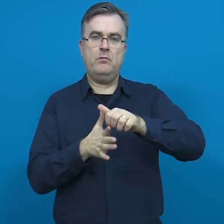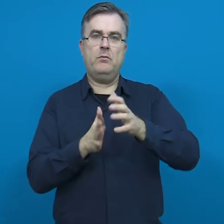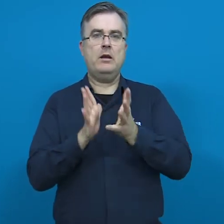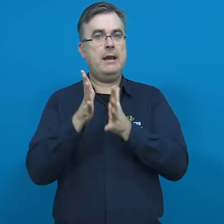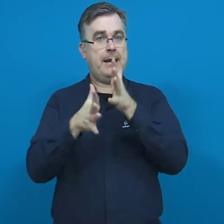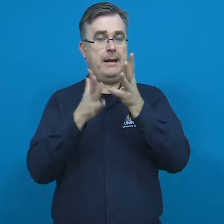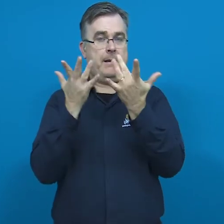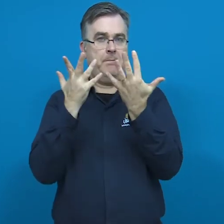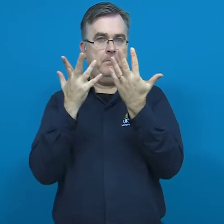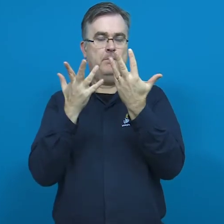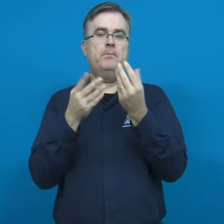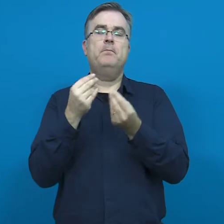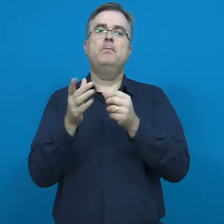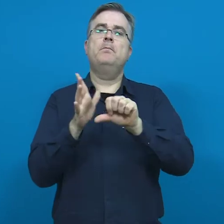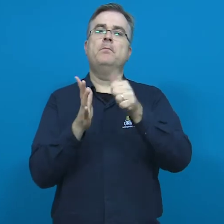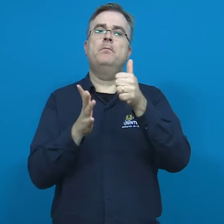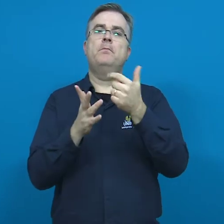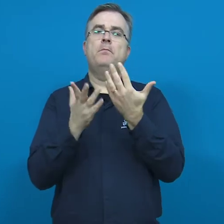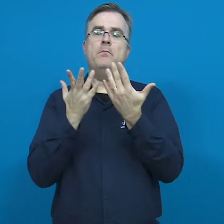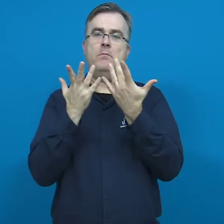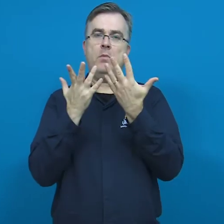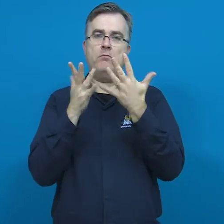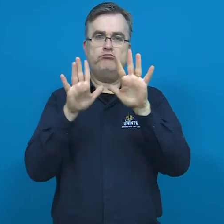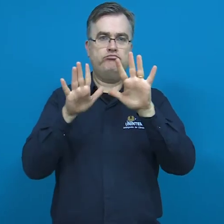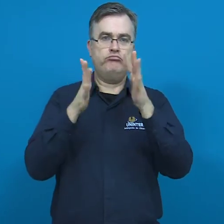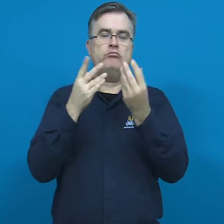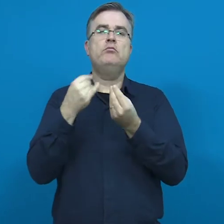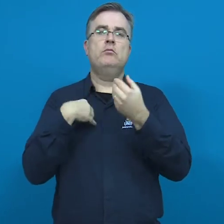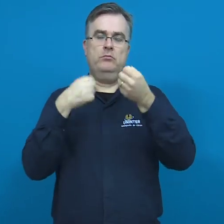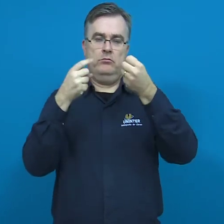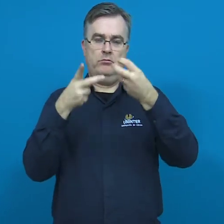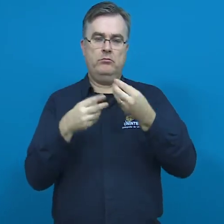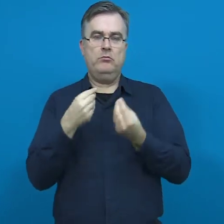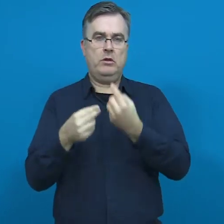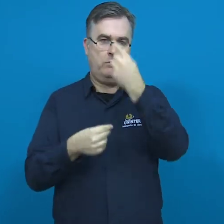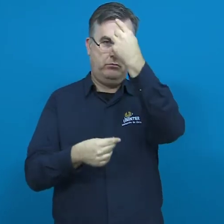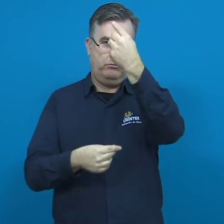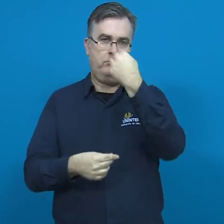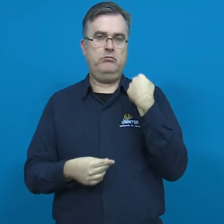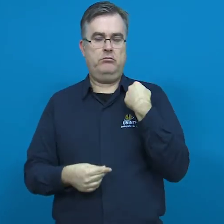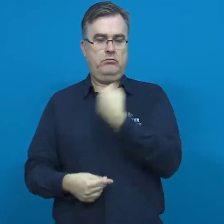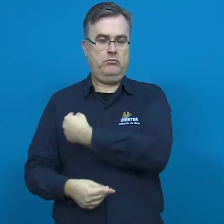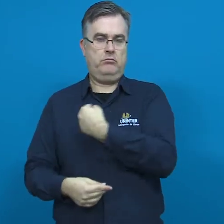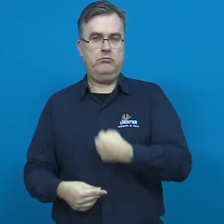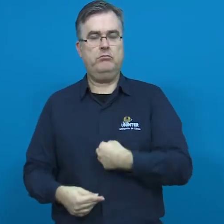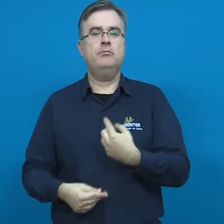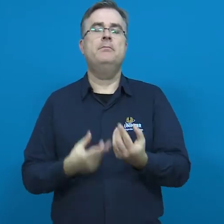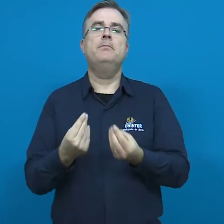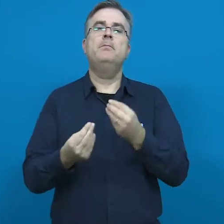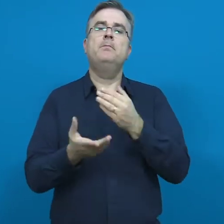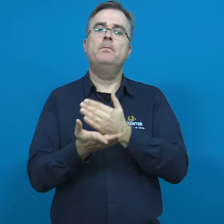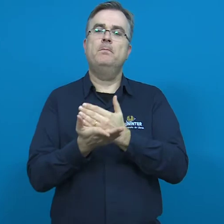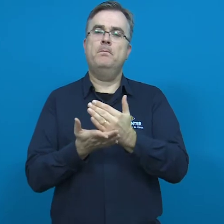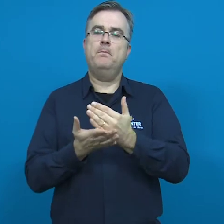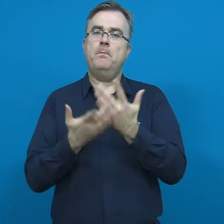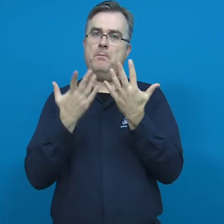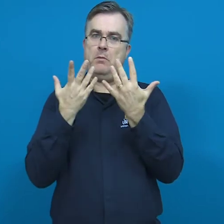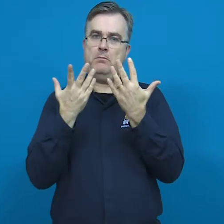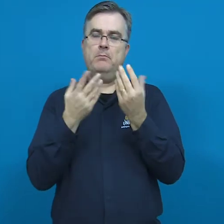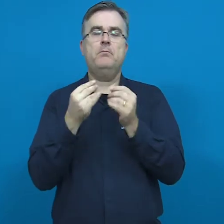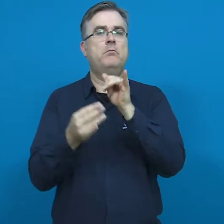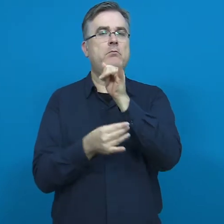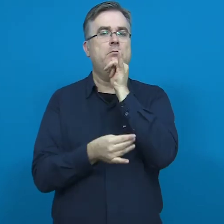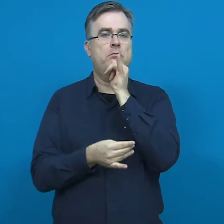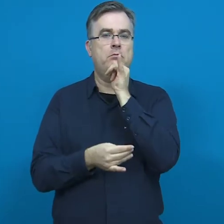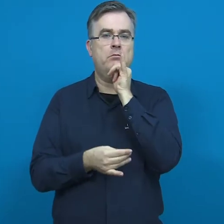de mãos? Vamos primeiro pela configuração de mãos, daí eu já explico o ponto de articulação. Então, a